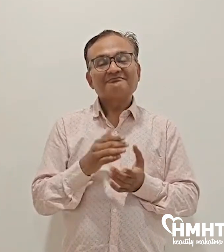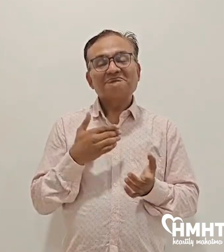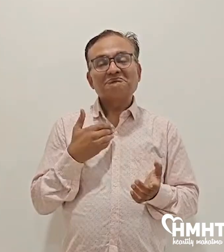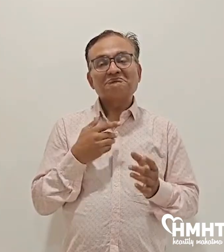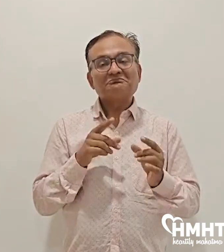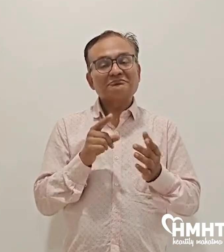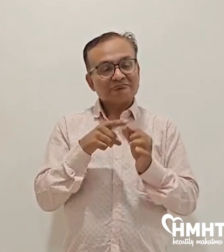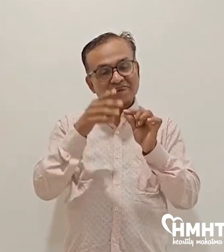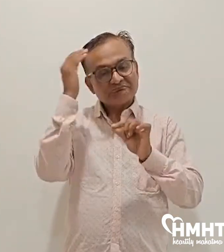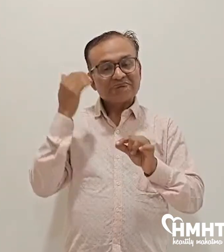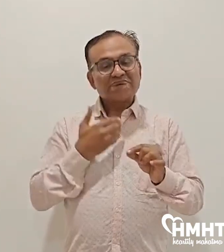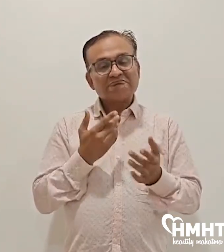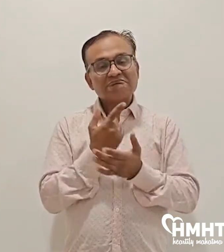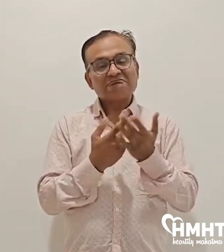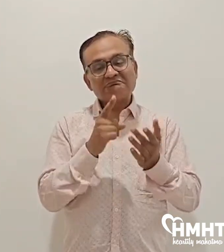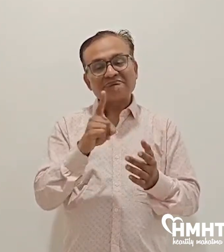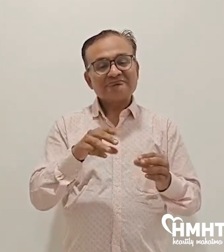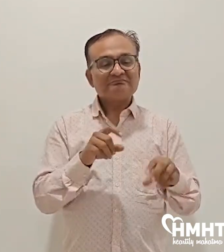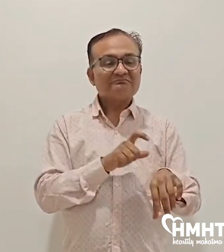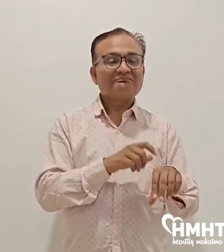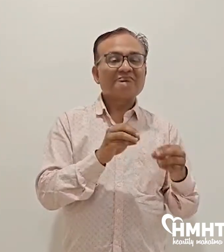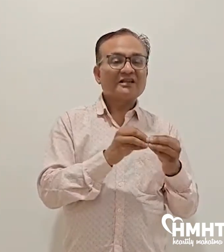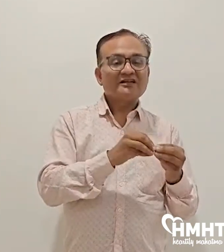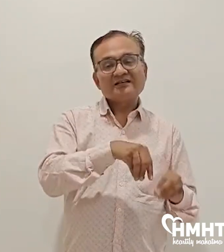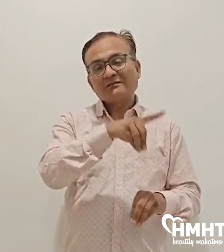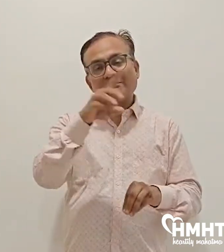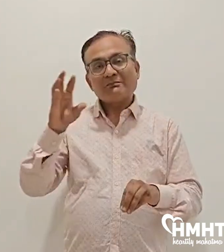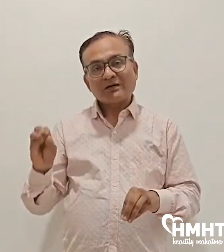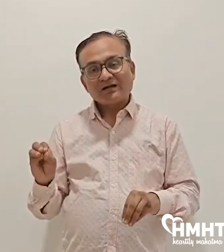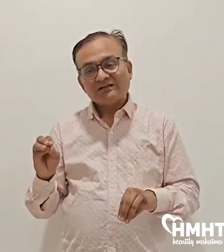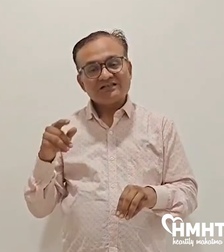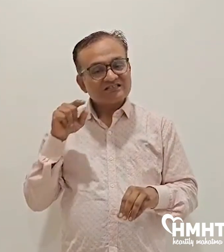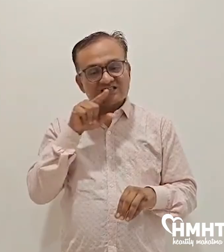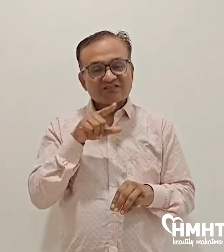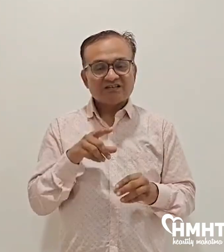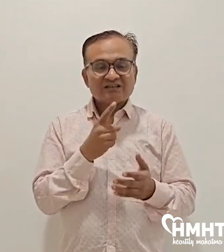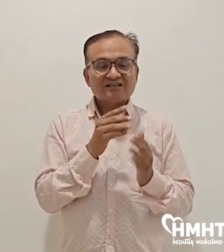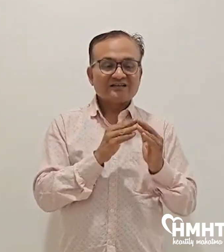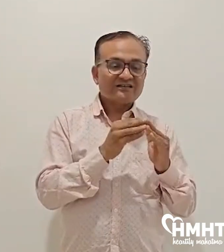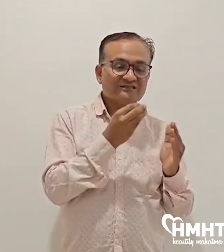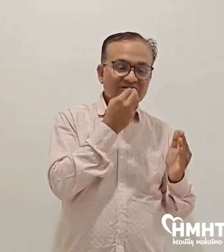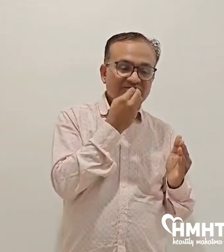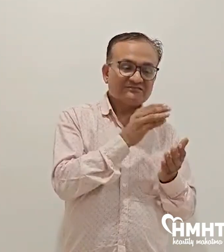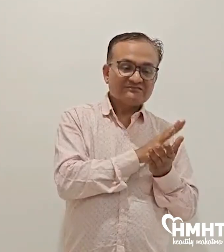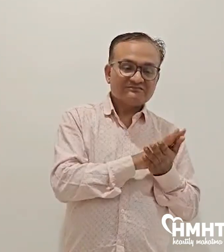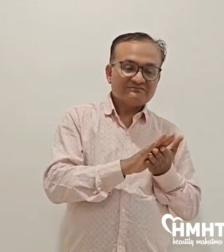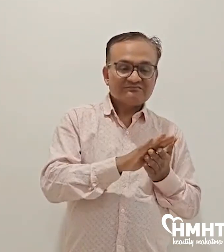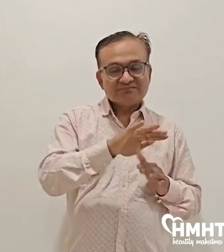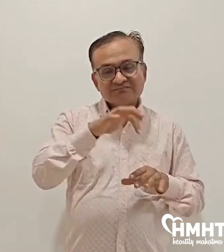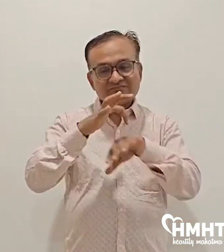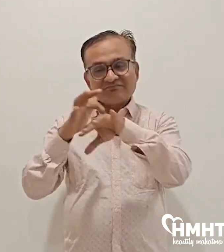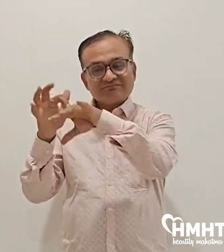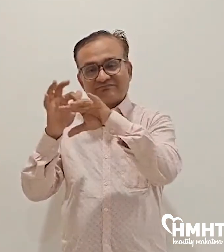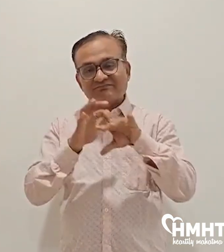પછી આવીને સાંજે જમવાનું, એવી રીતે હતું. એટલે કાંઈ સરસ રીતે મારે થતું હતું બધું. અને પછી કામે જતો